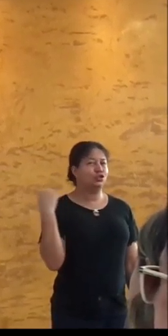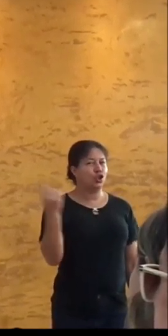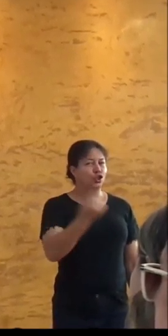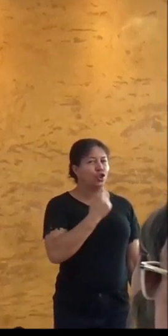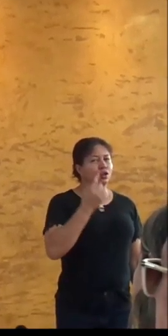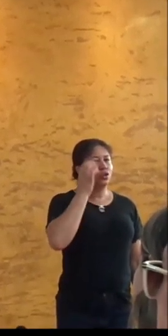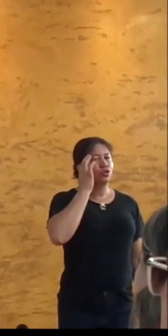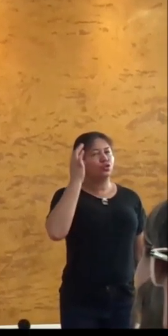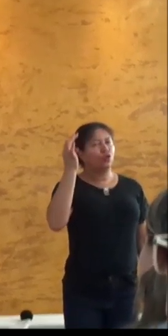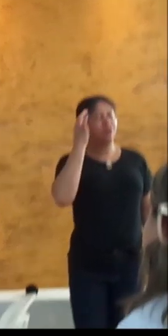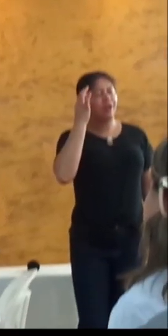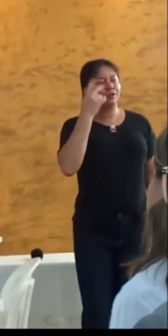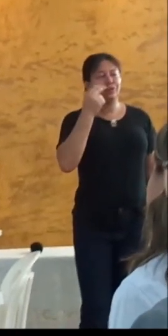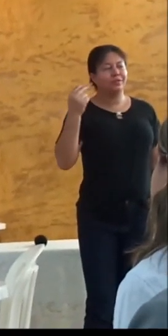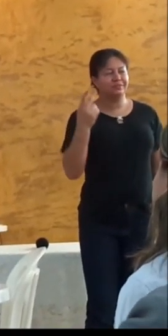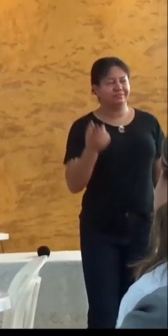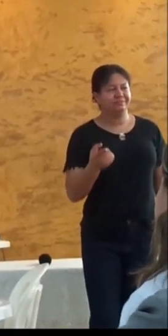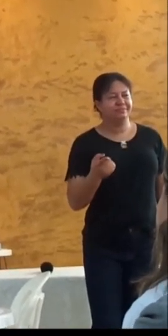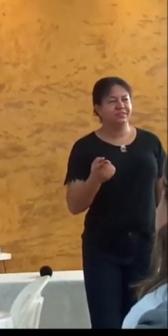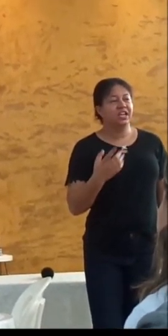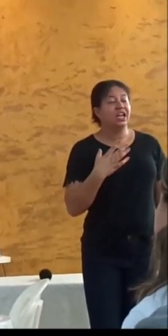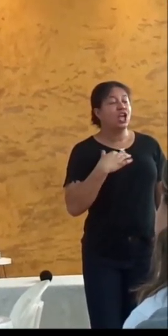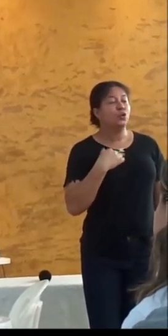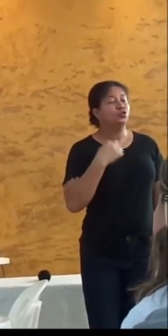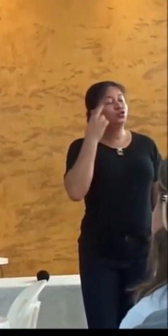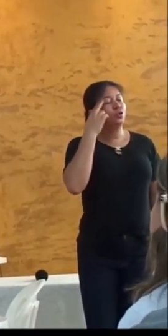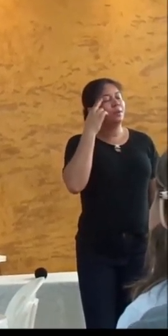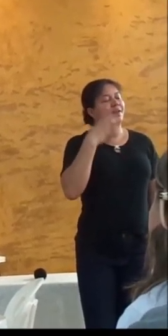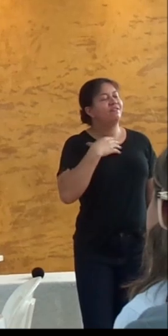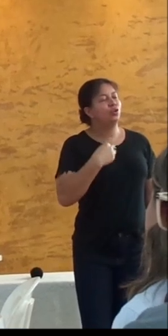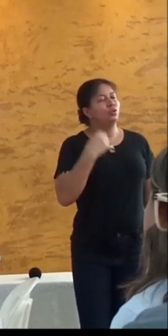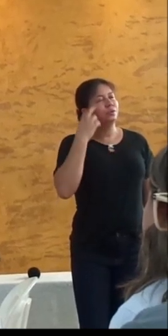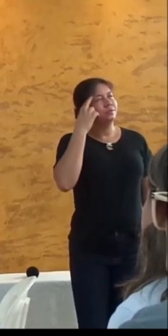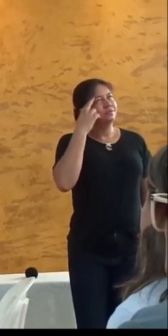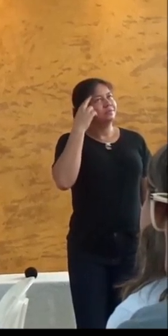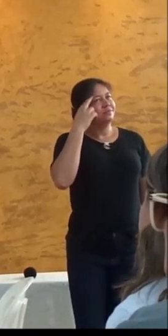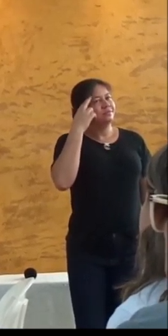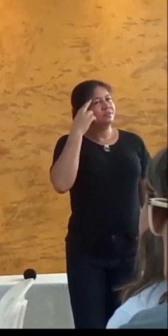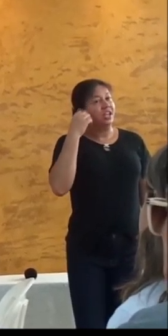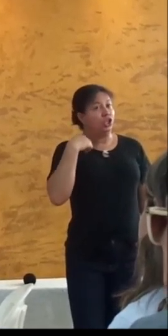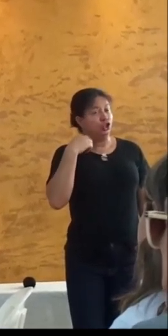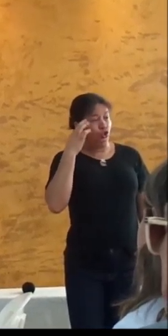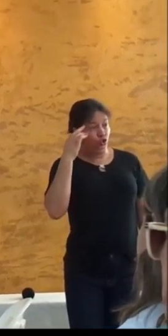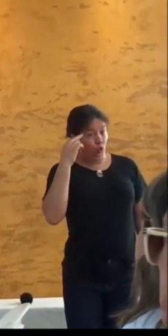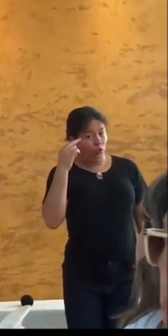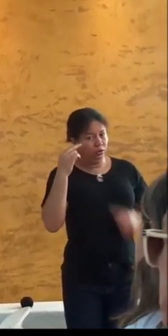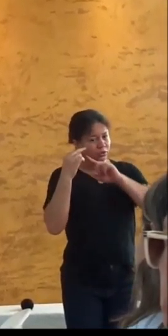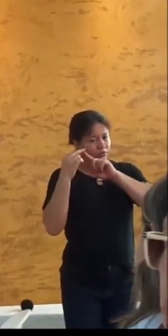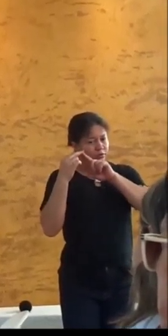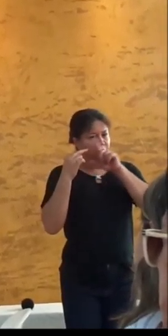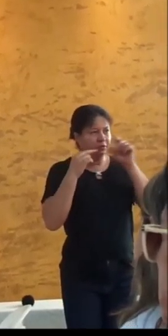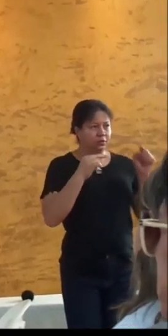sonhar coisas para os filhos e transmitir esses sonhos.